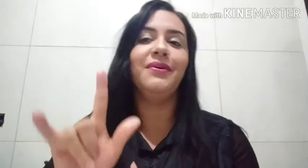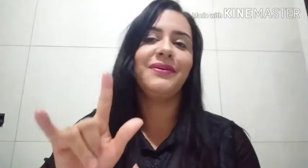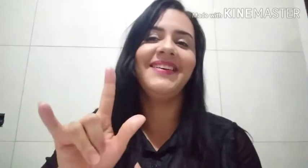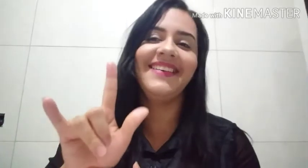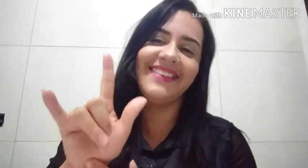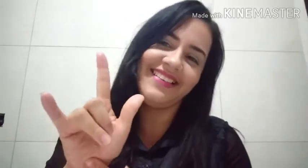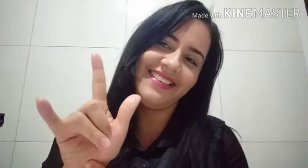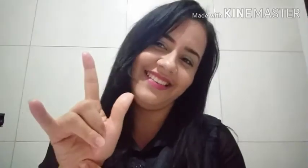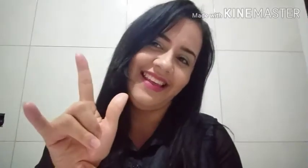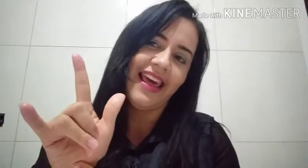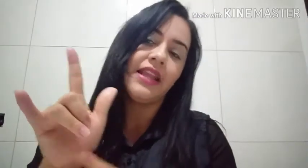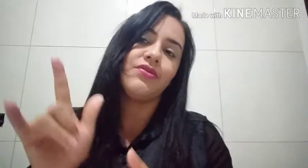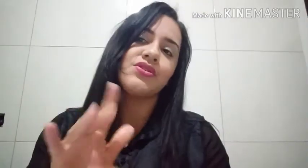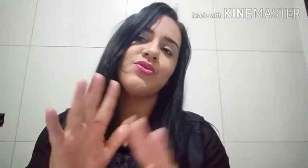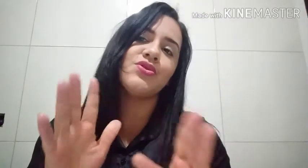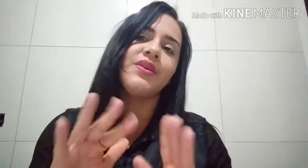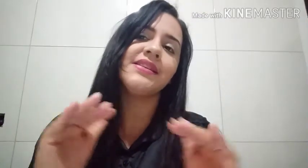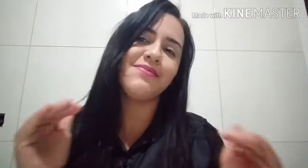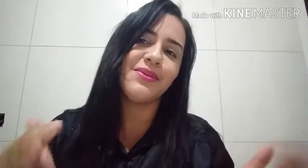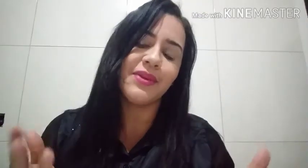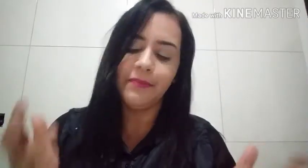diabólico. Então, desconstruindo esse mito também.